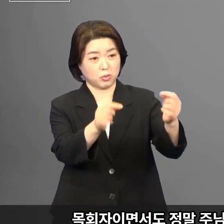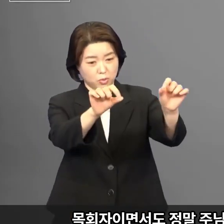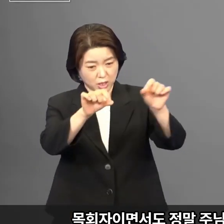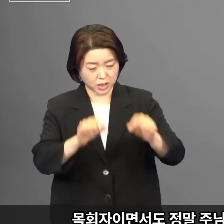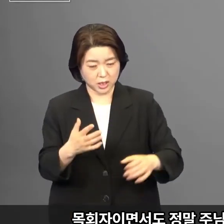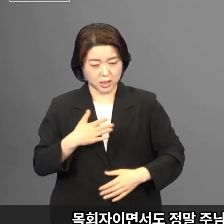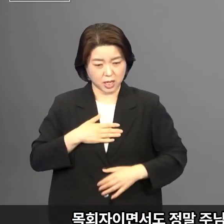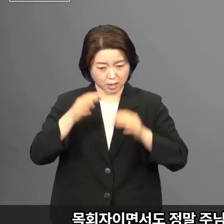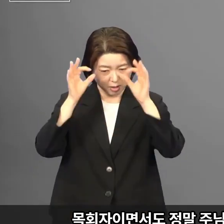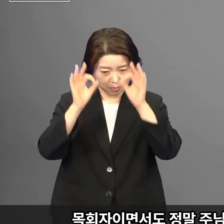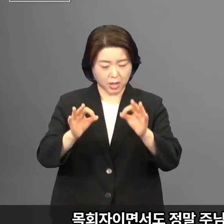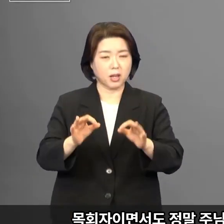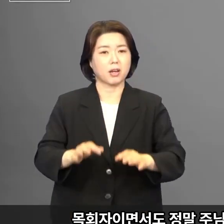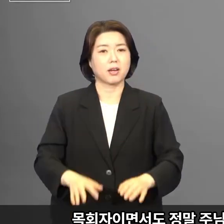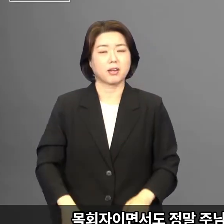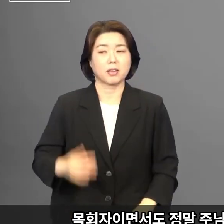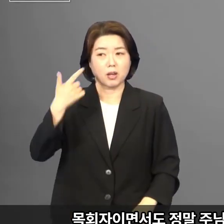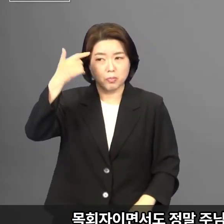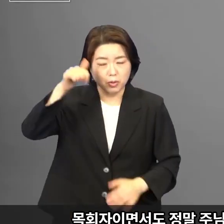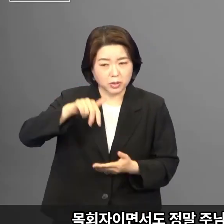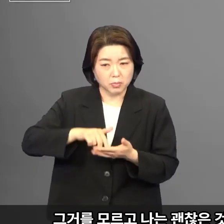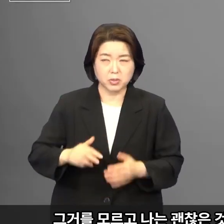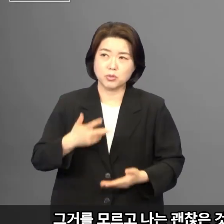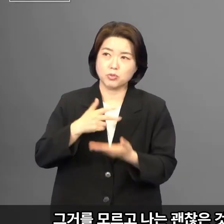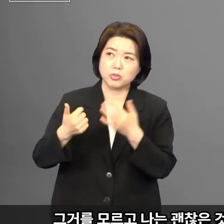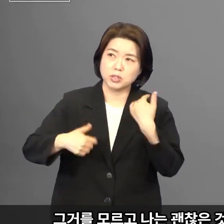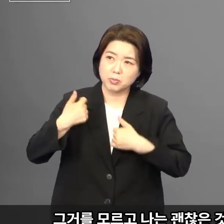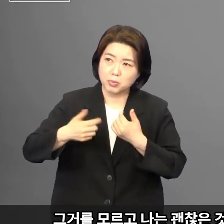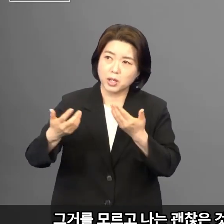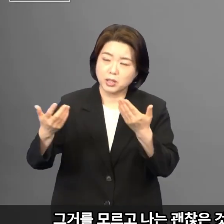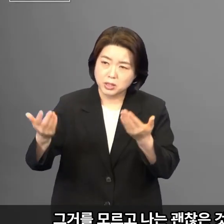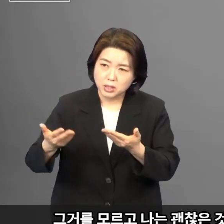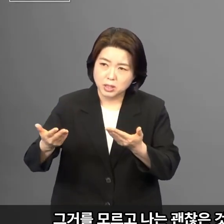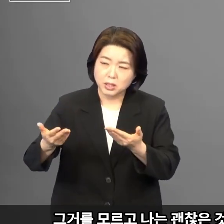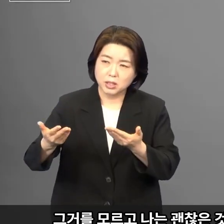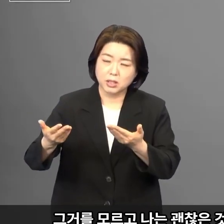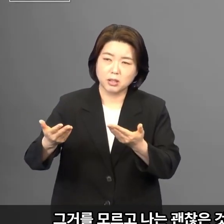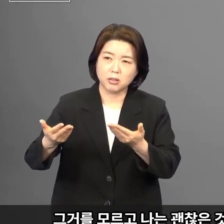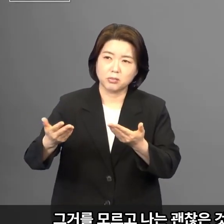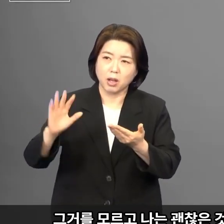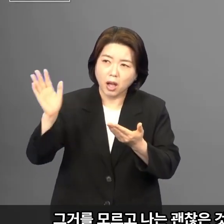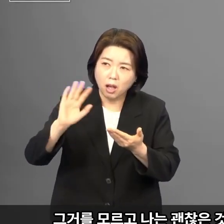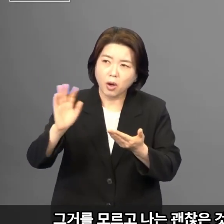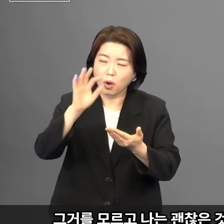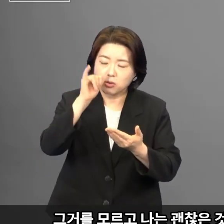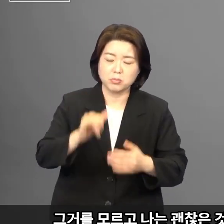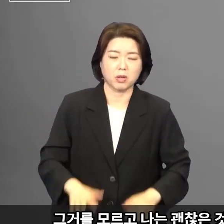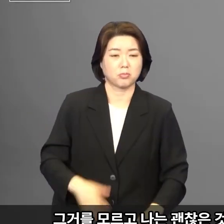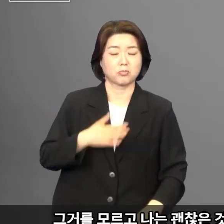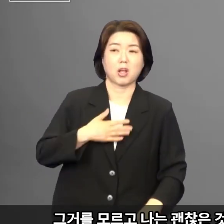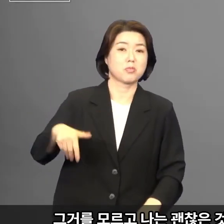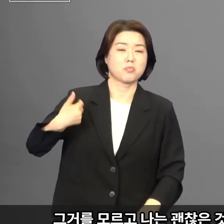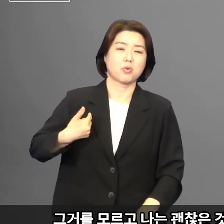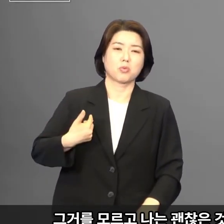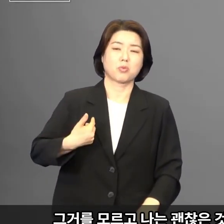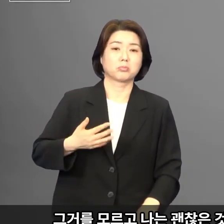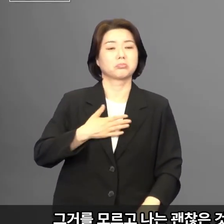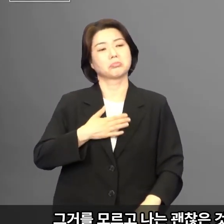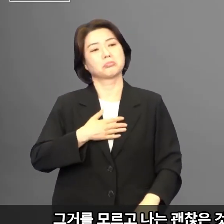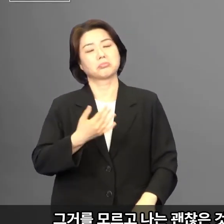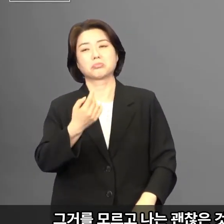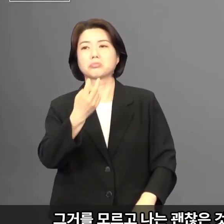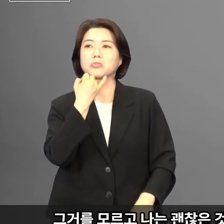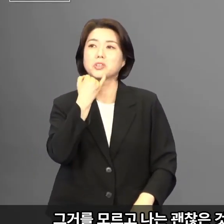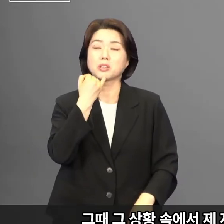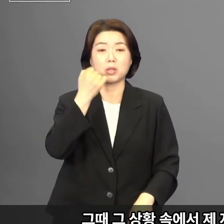정말 주님이 기뻐하지 않는 일을 하면서도 그걸 모르고 나는 괜찮은 것처럼 생각할 수 있겠구나